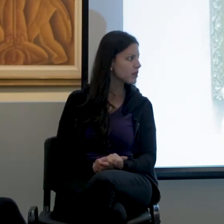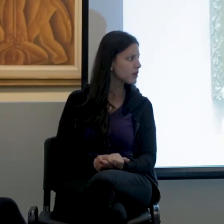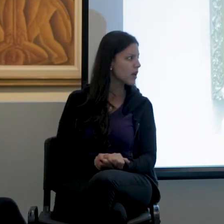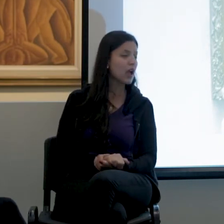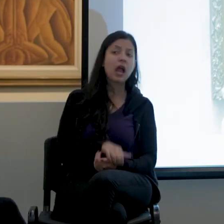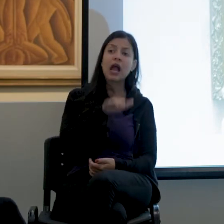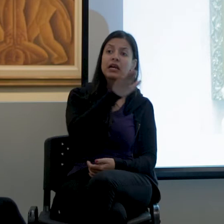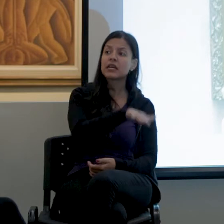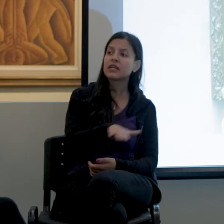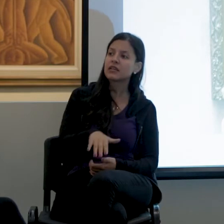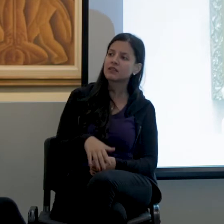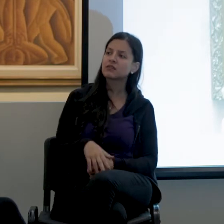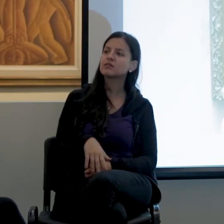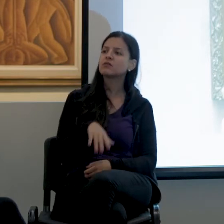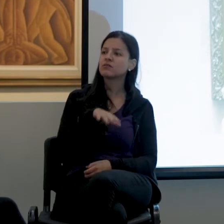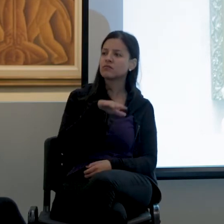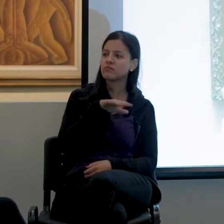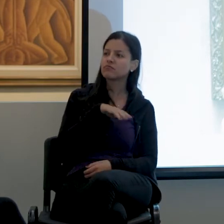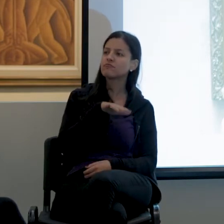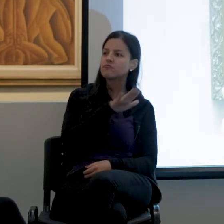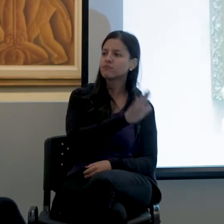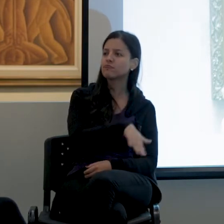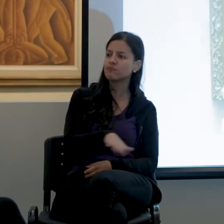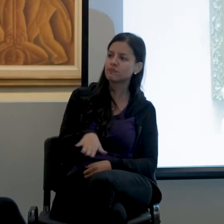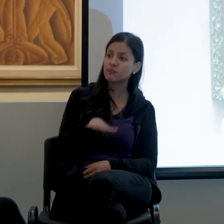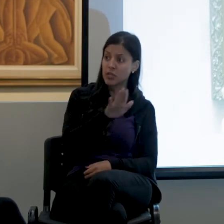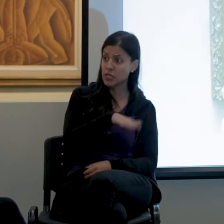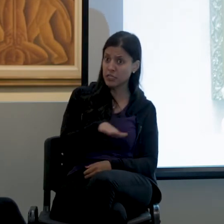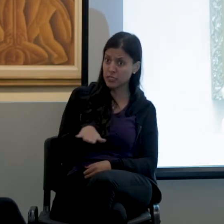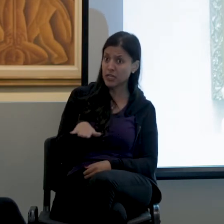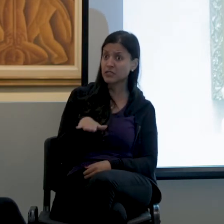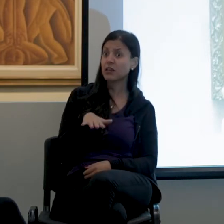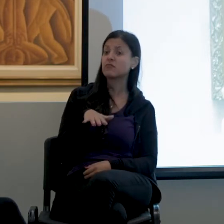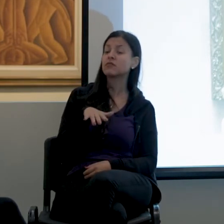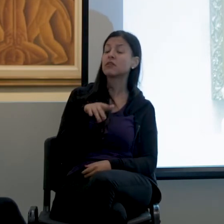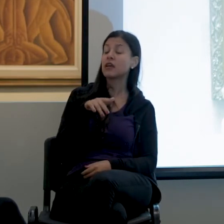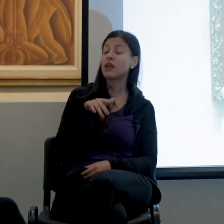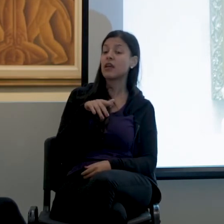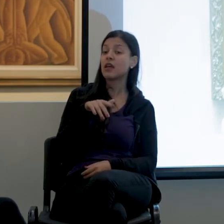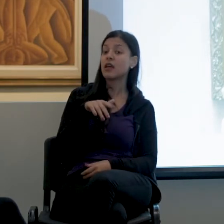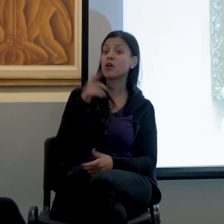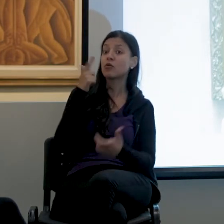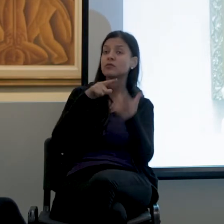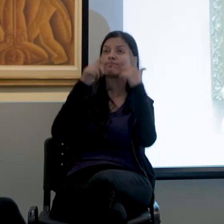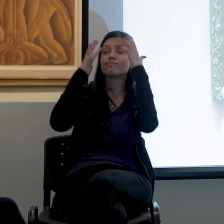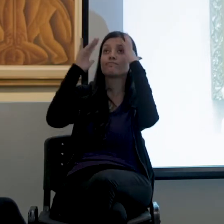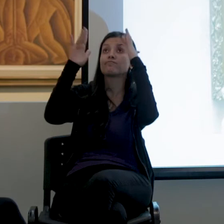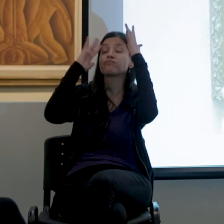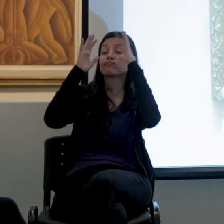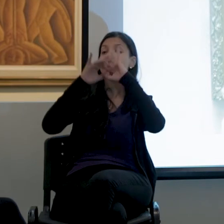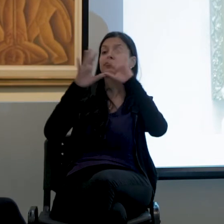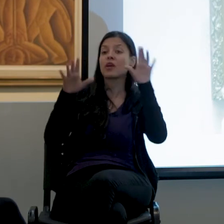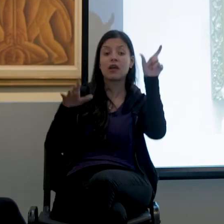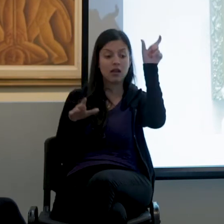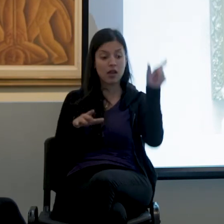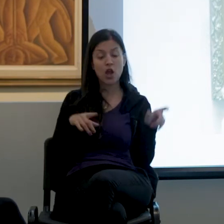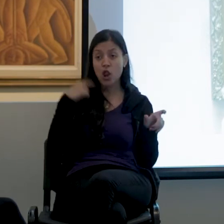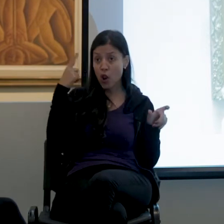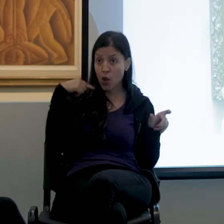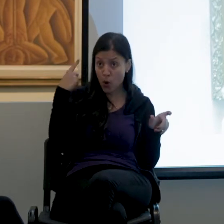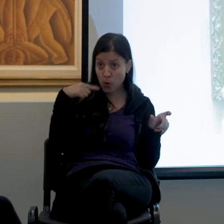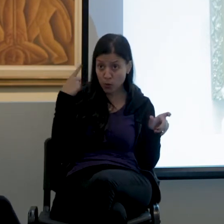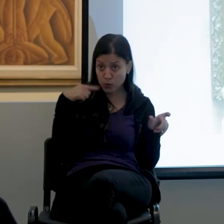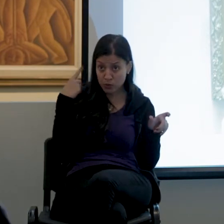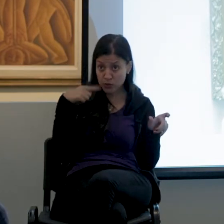o selvagem, e os modernistas mais radicais vão dizer, os loucos, estes,